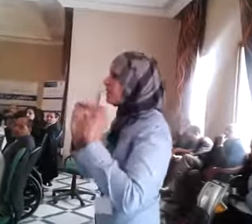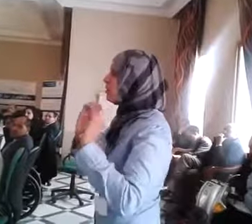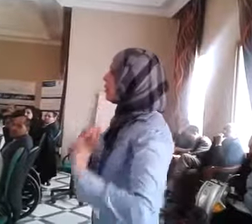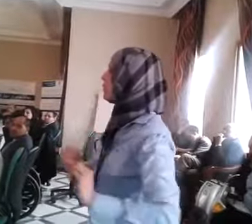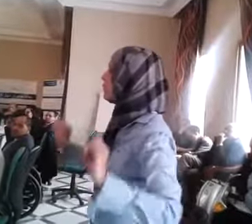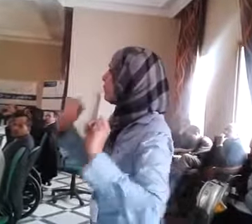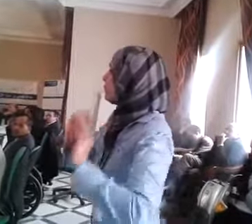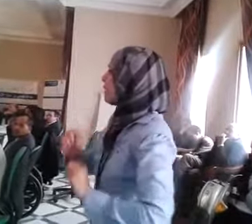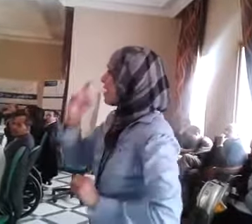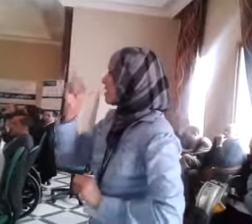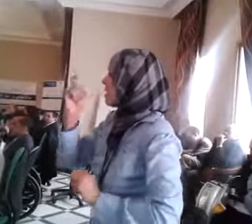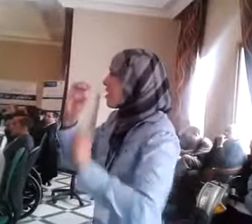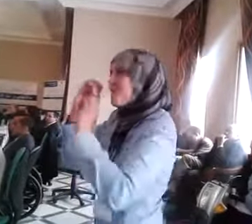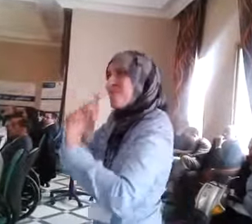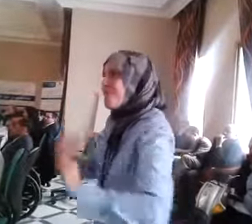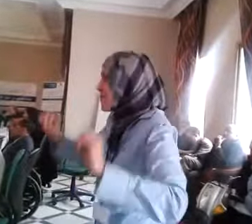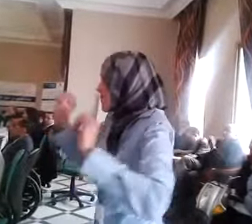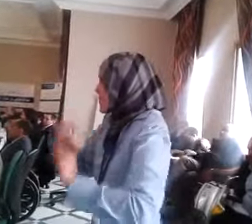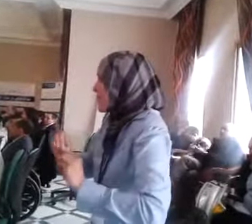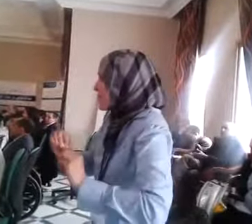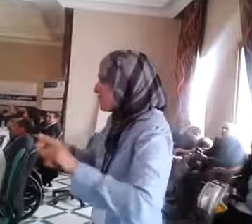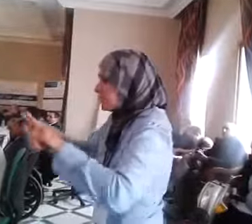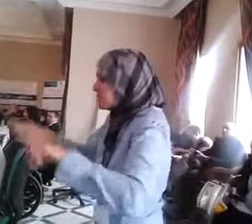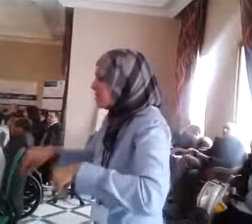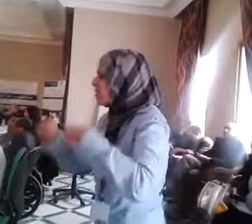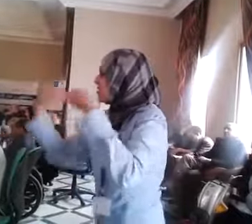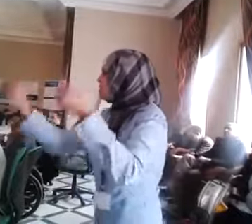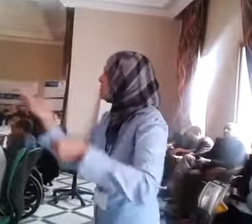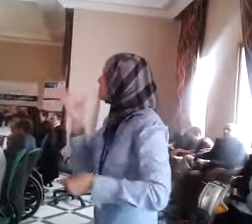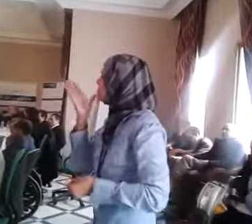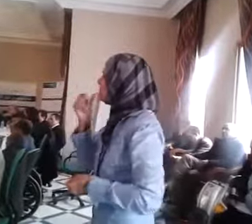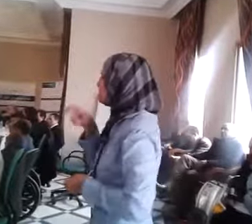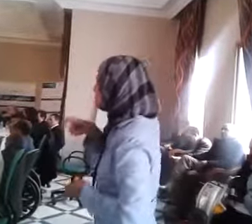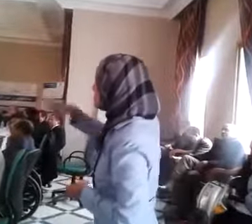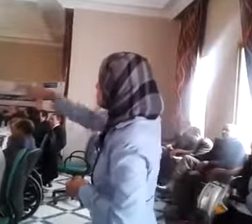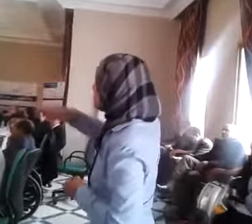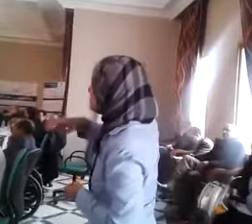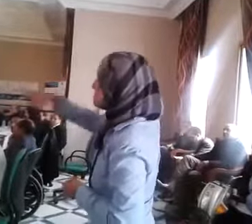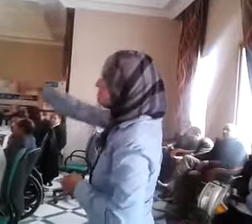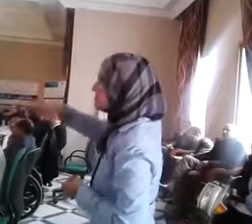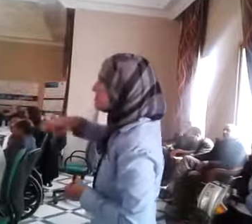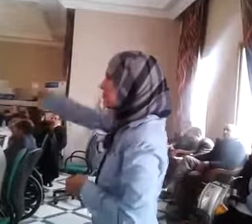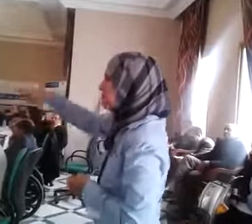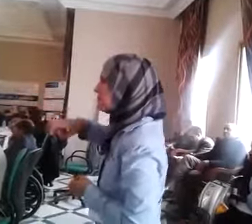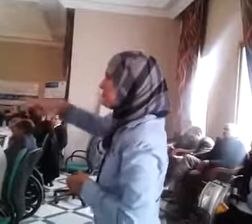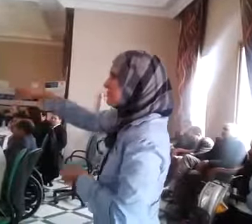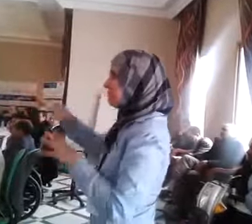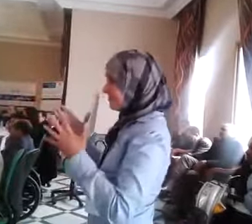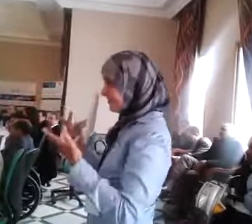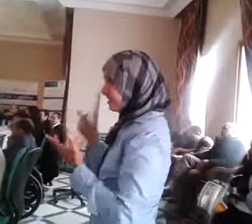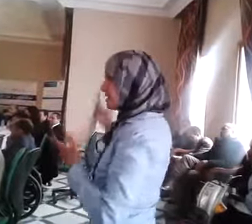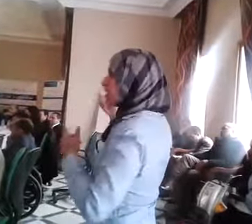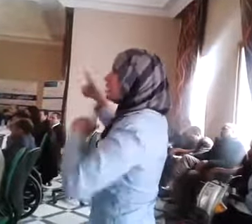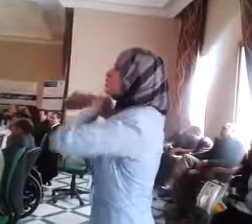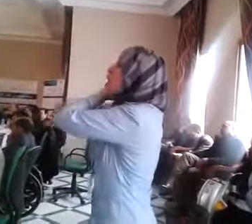ومزلنا الآن الحروبين من خلابة الصوم ومع المحتيات